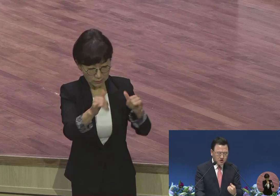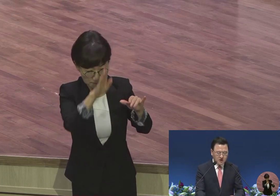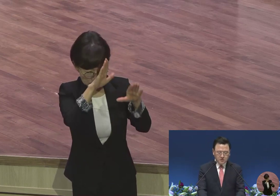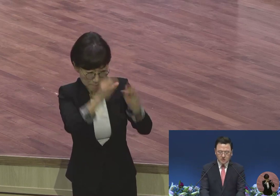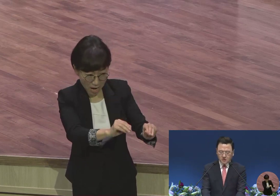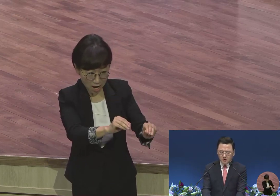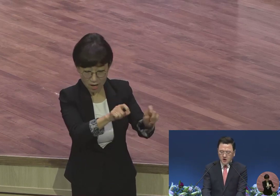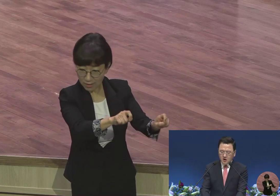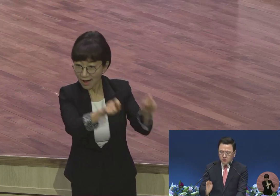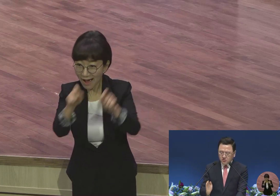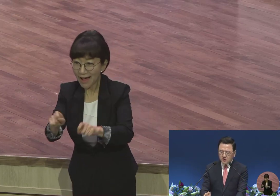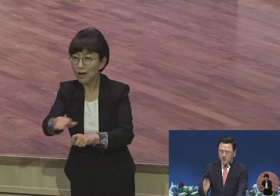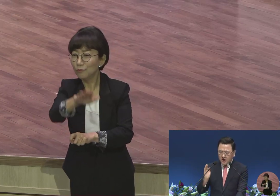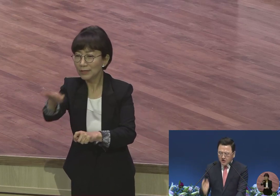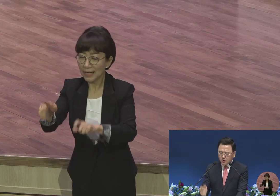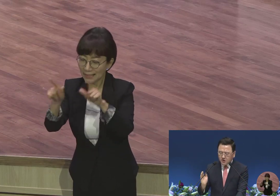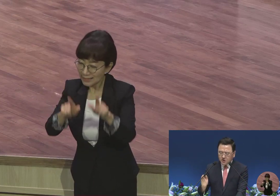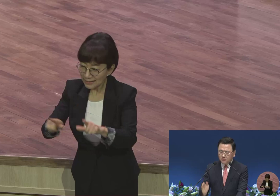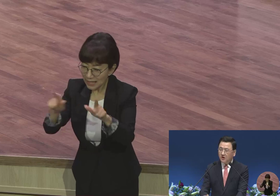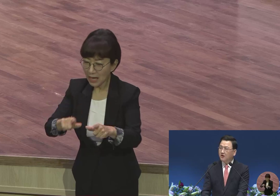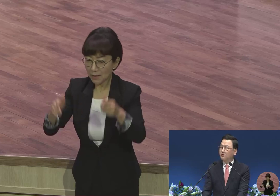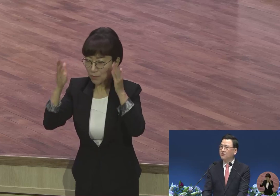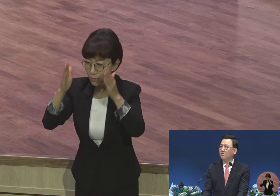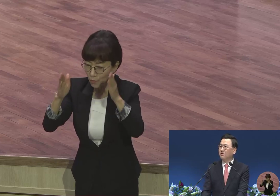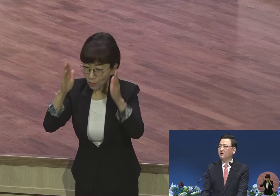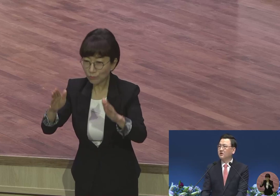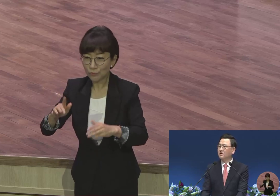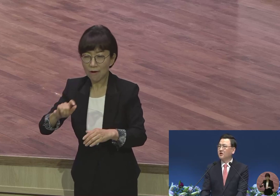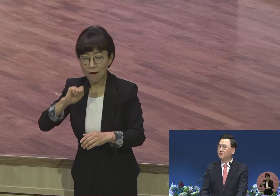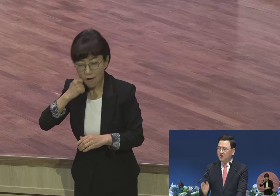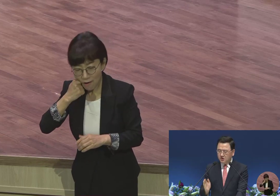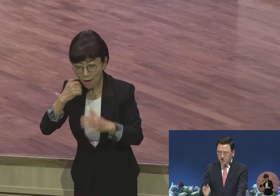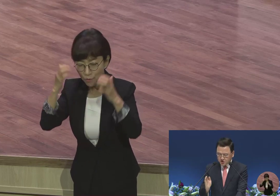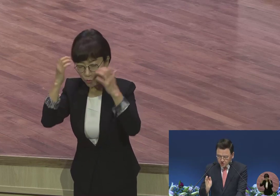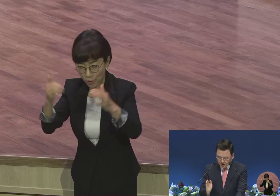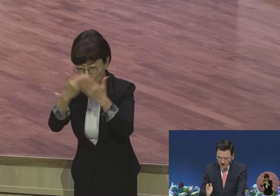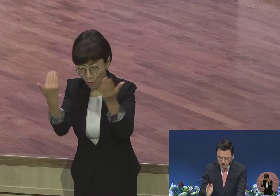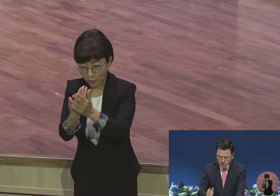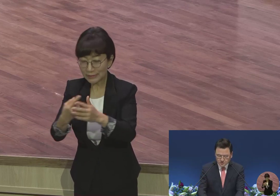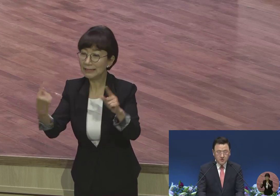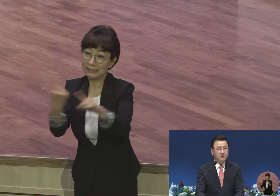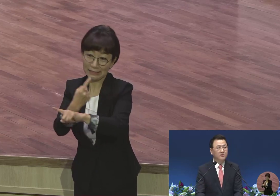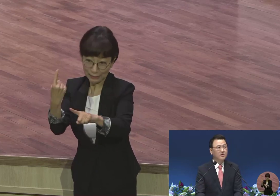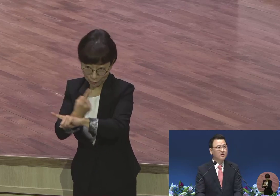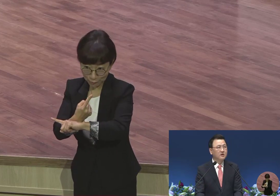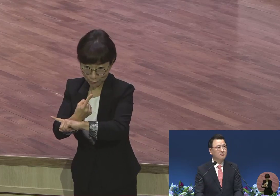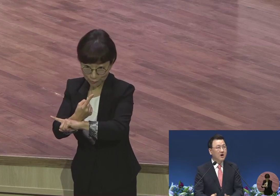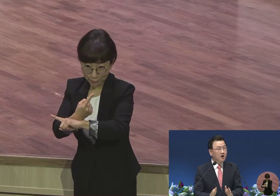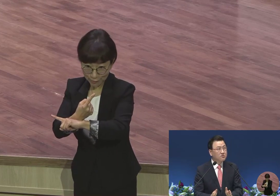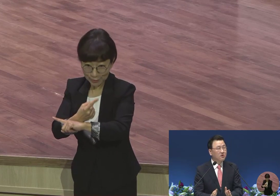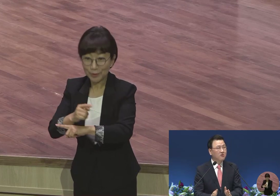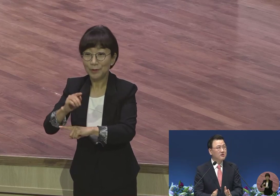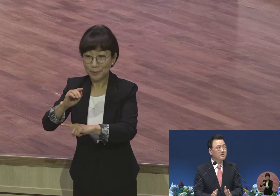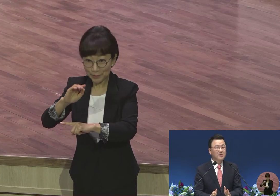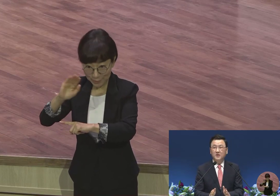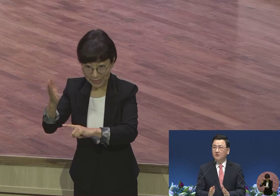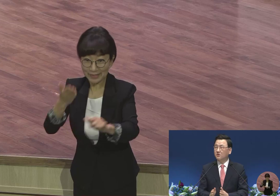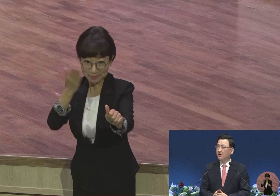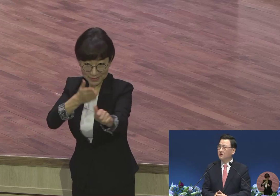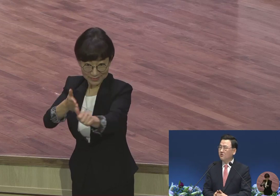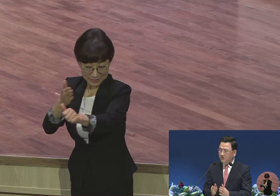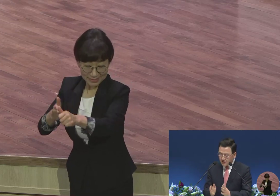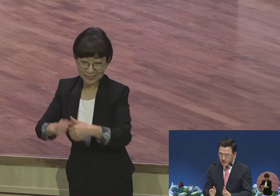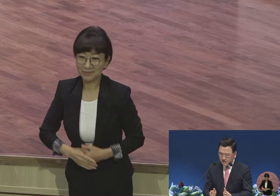삶이 치유되게 하여 주시고 무너져버린 학업이 치유되게 하여 주시고 내 비전이 치유되게 하여 주옵소서. 이런 마음으로 이